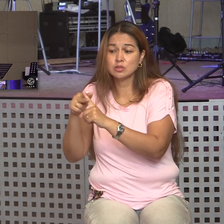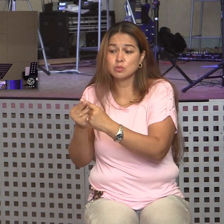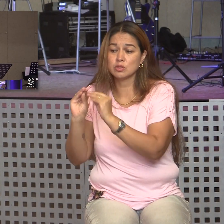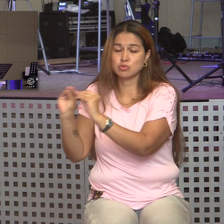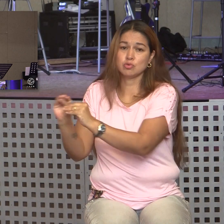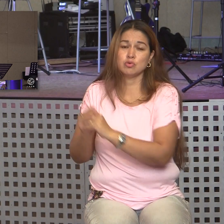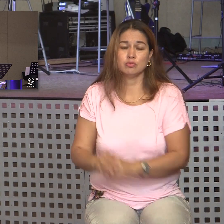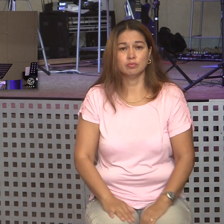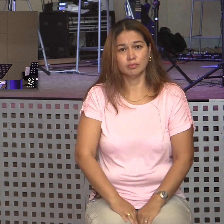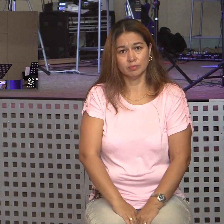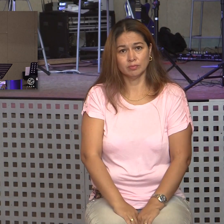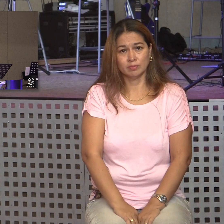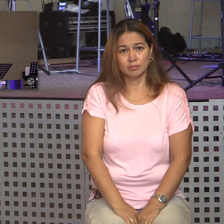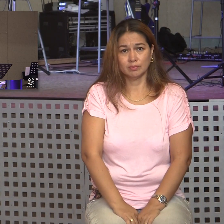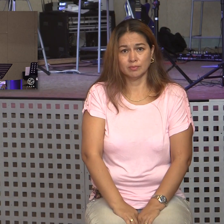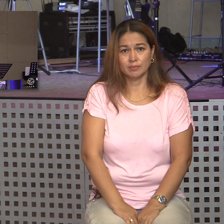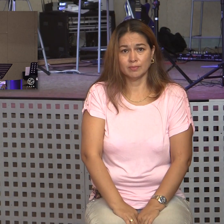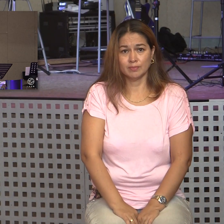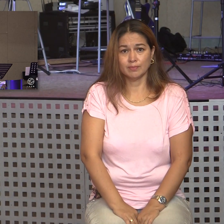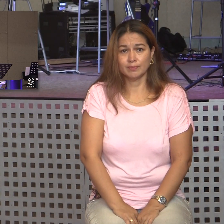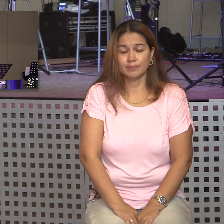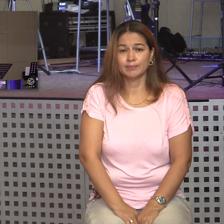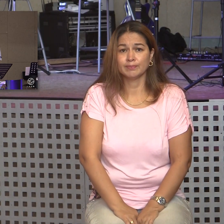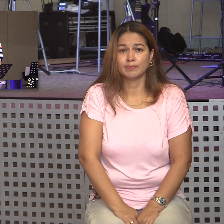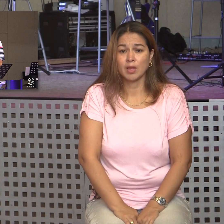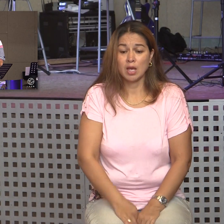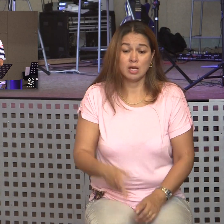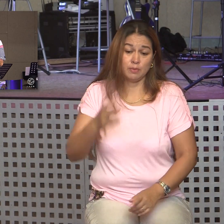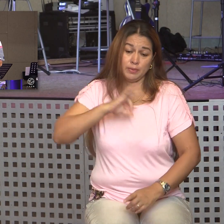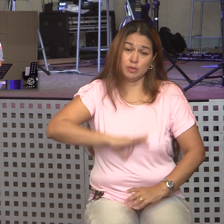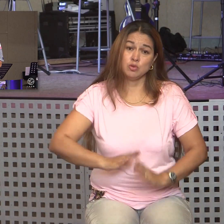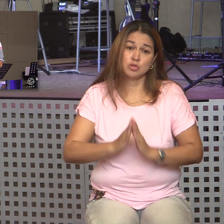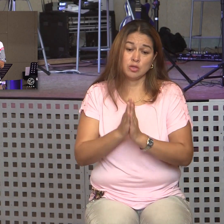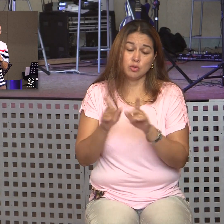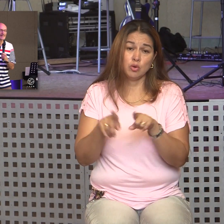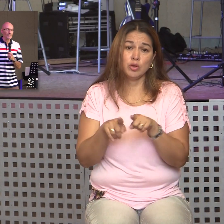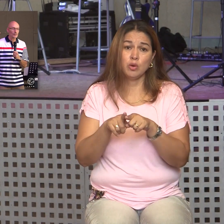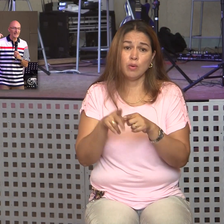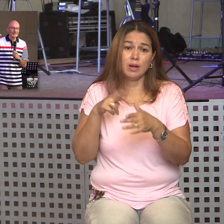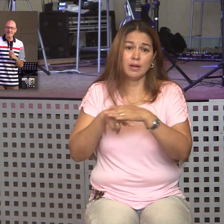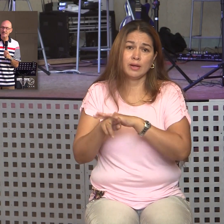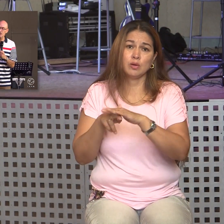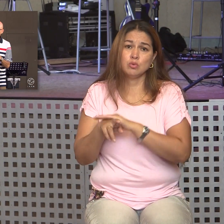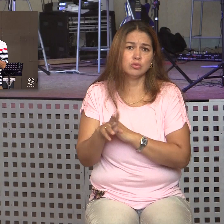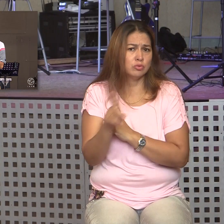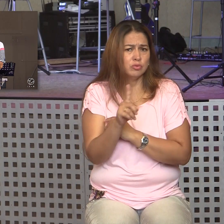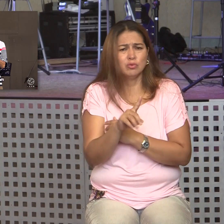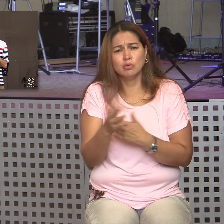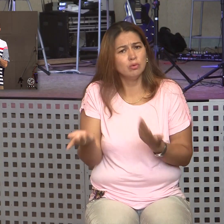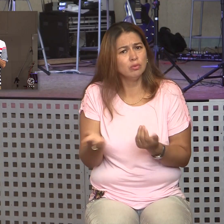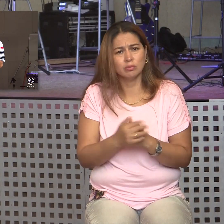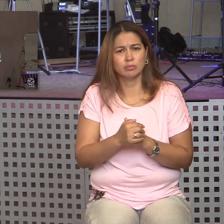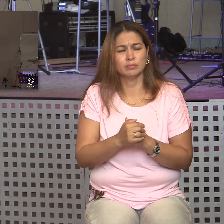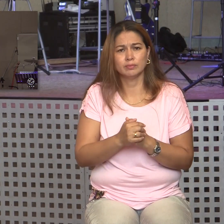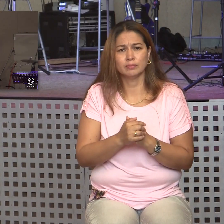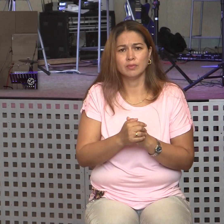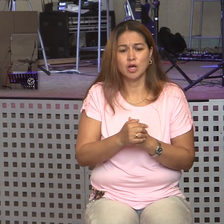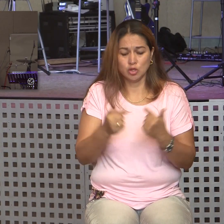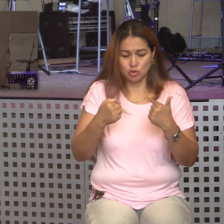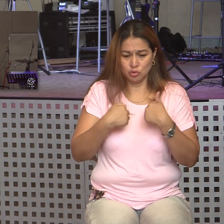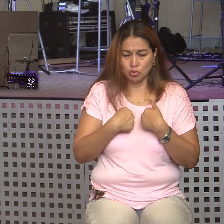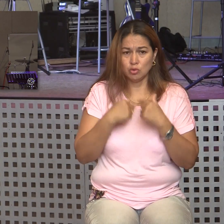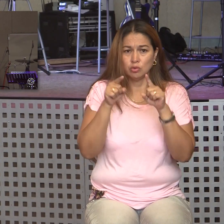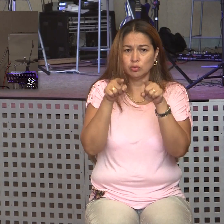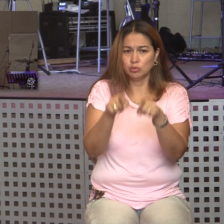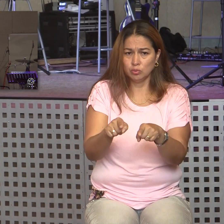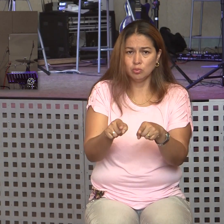hecho un culto de sanidad. Ellos no se han planteado, ellos no han orado anteriormente, Señor, queremos sanar al cojo que está en la